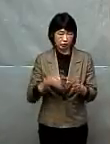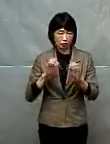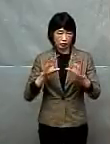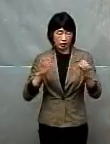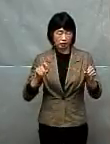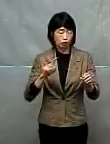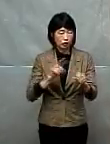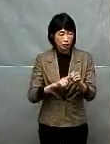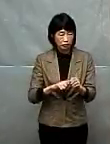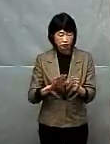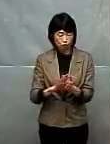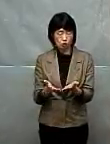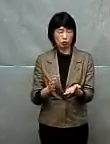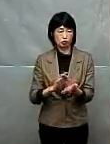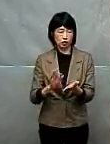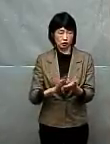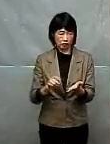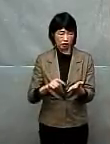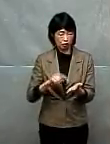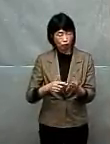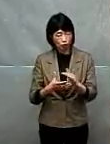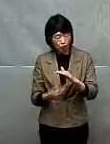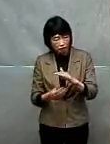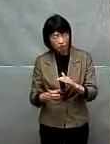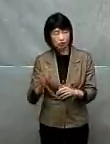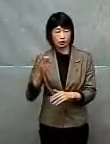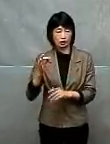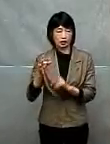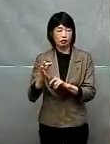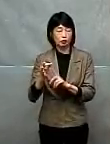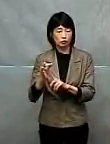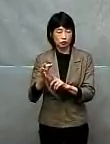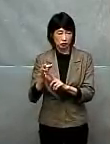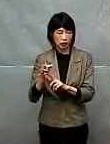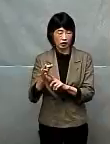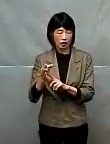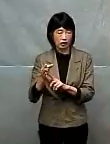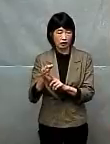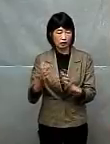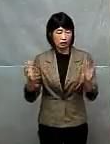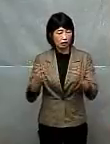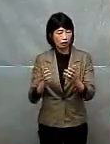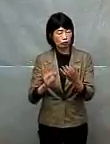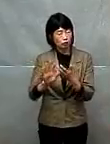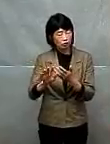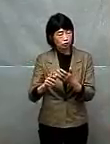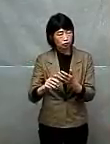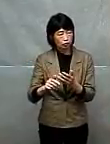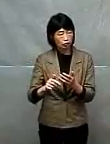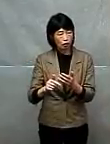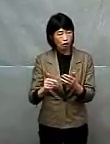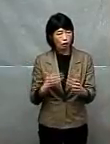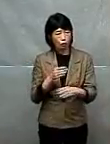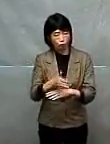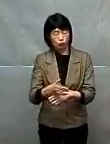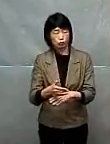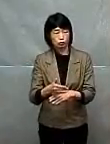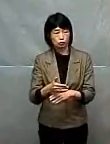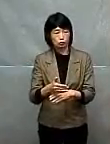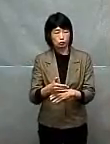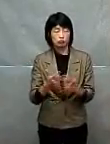われます。ですから後では遅いわけですよね。だから会合